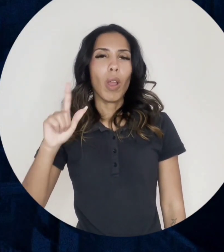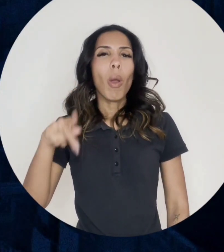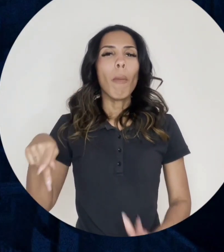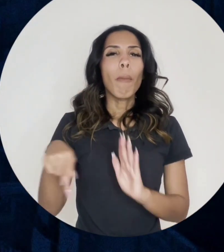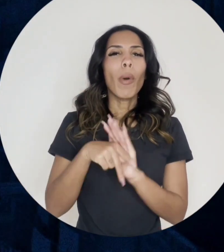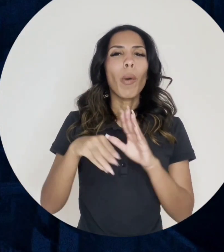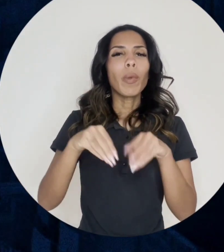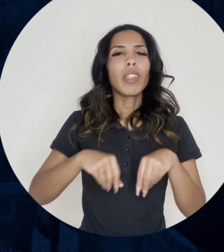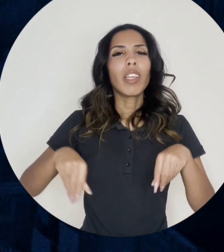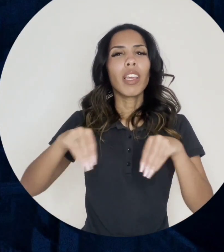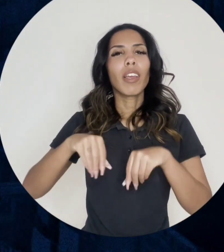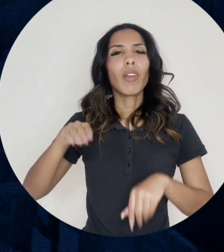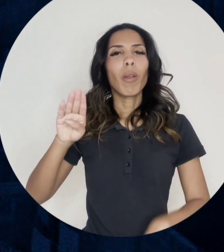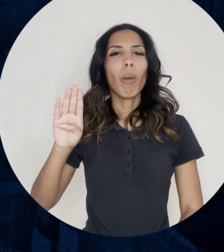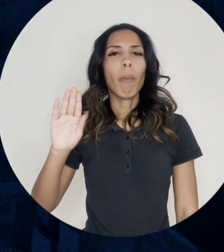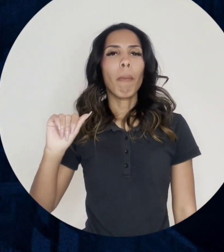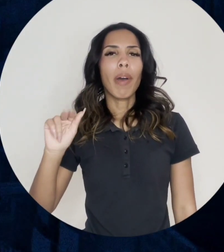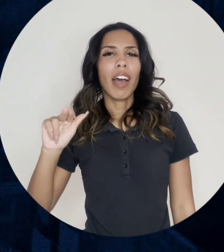Bananeiras.